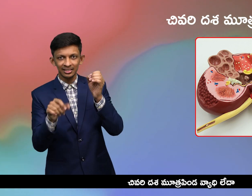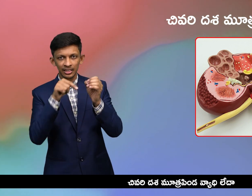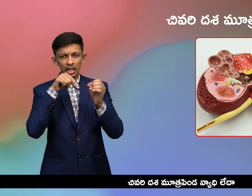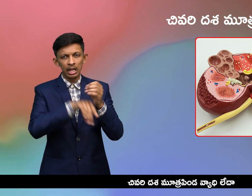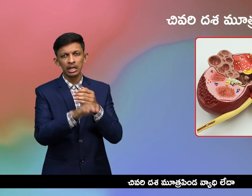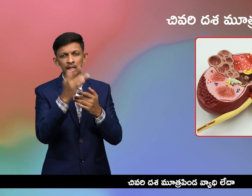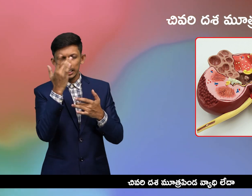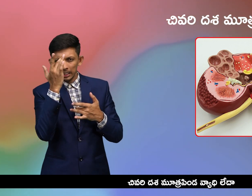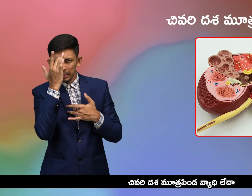లేదా